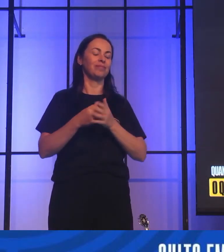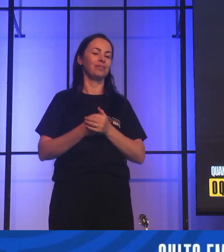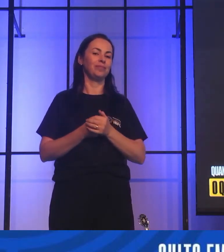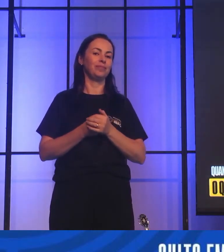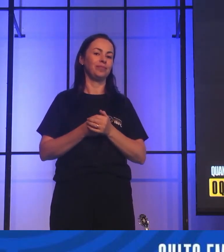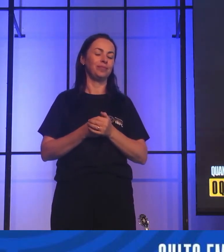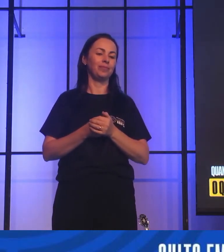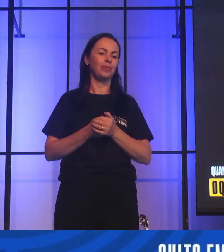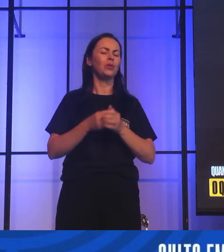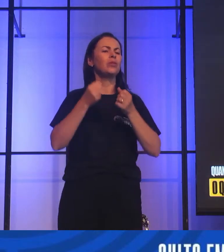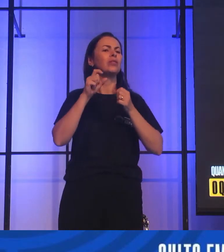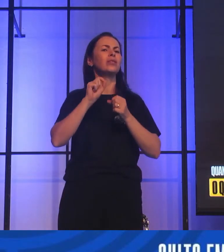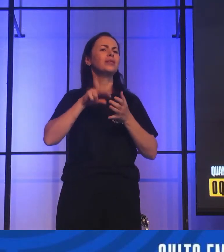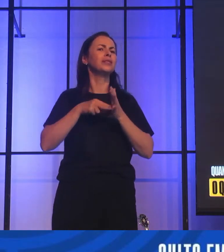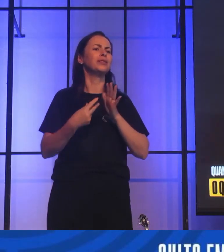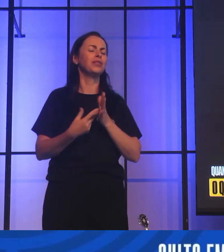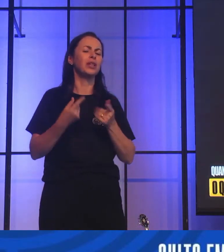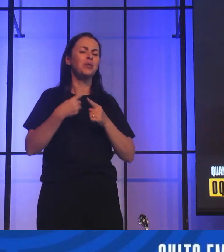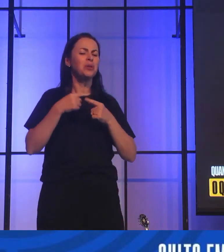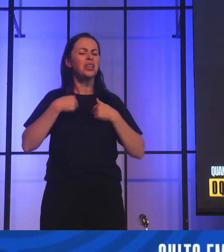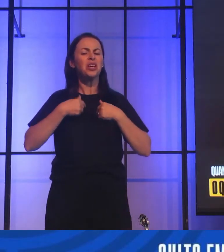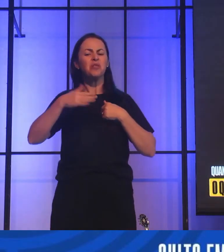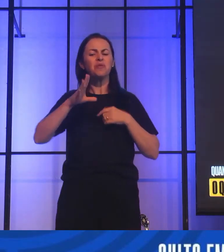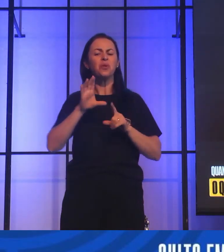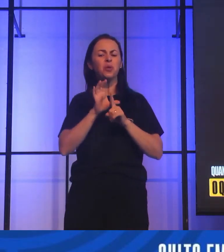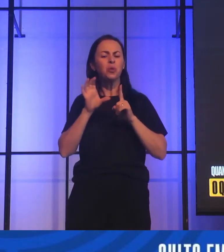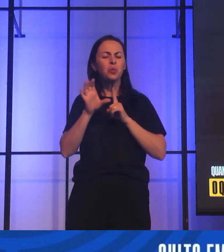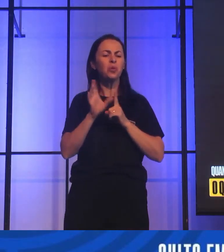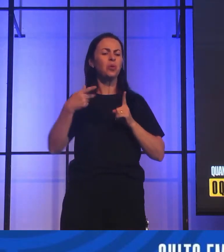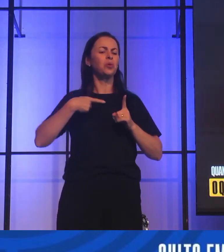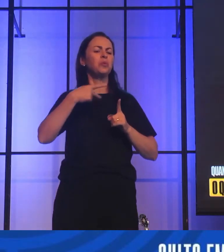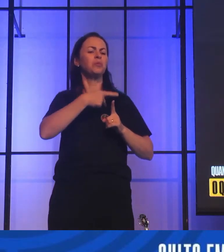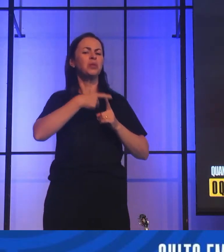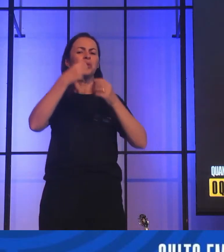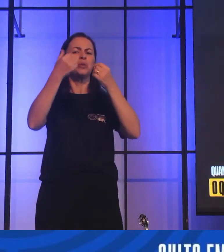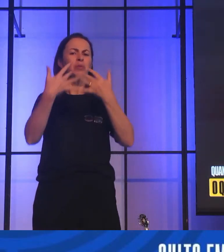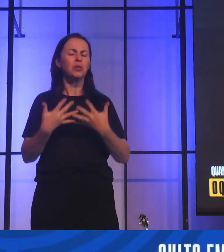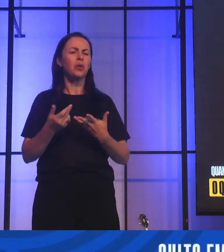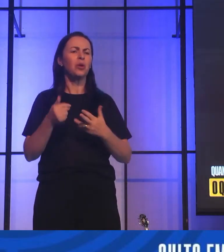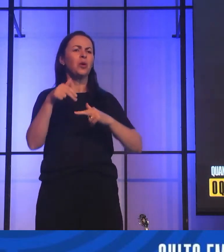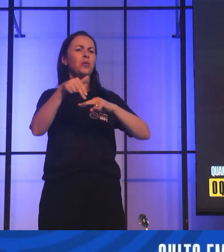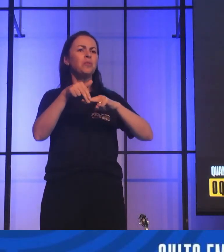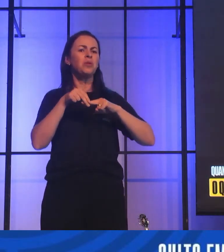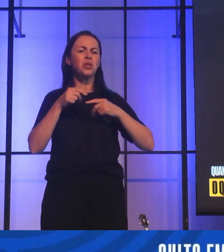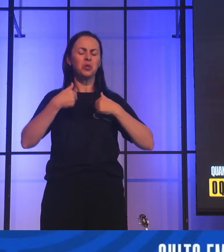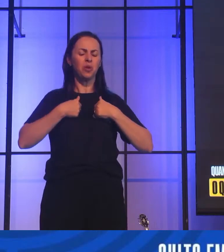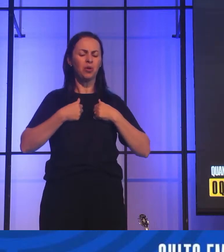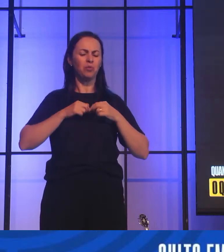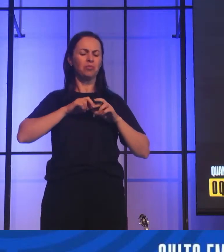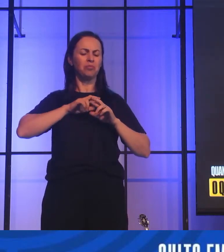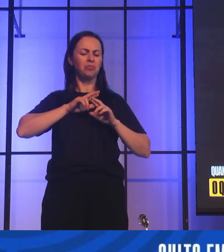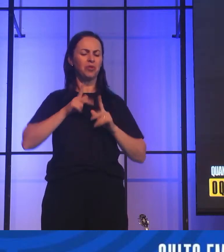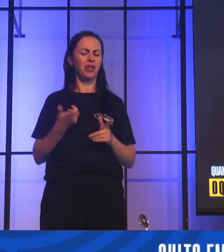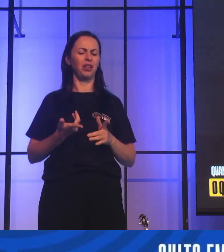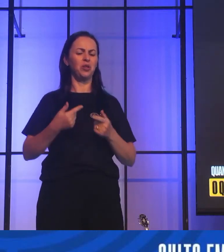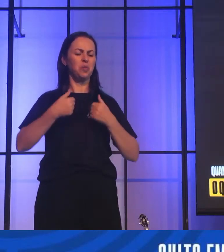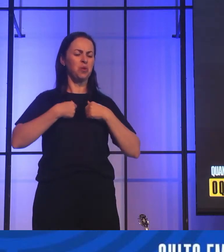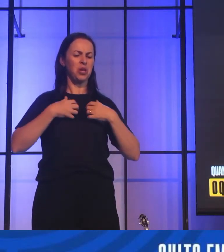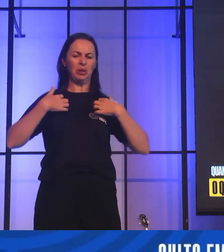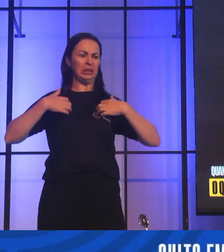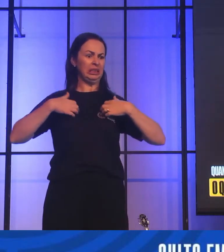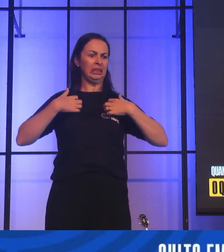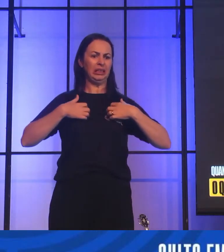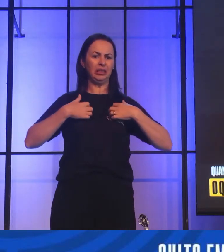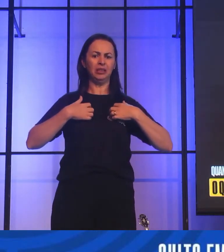não é você dizer assim: fui no culto, o pastor falou, e agora eu decido. Eu não vou ser mais assim. Eu não vou explodir assim. Quantas